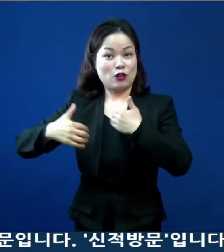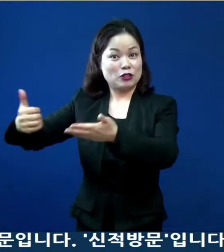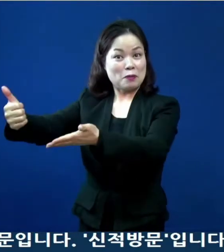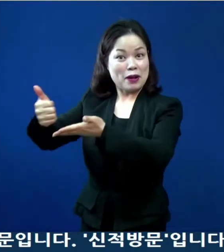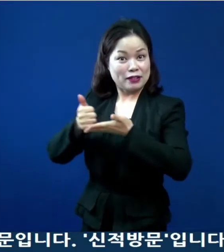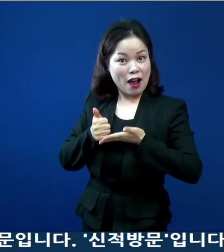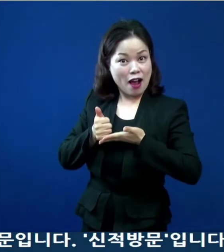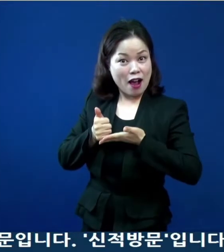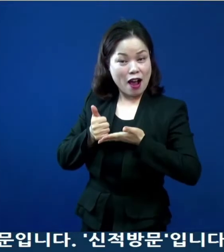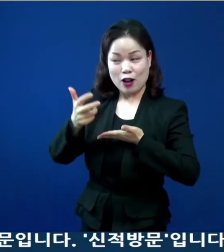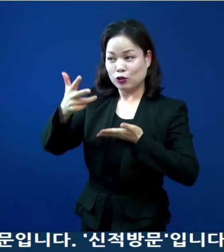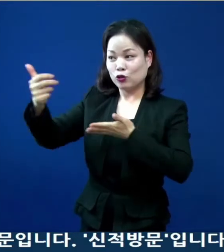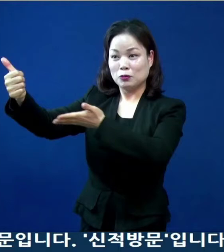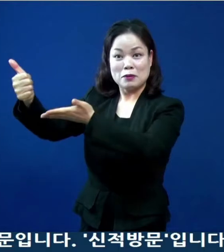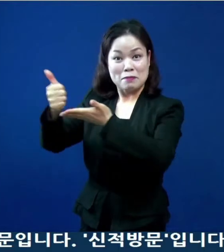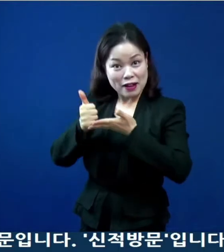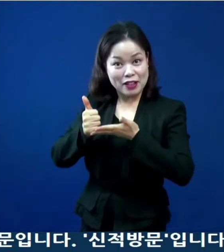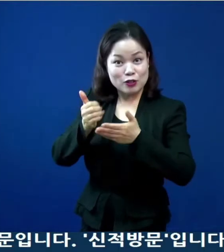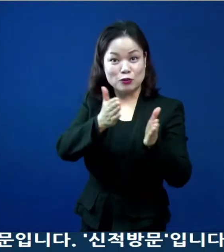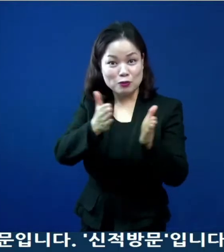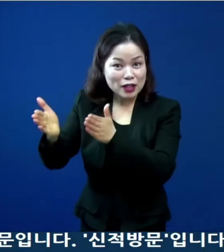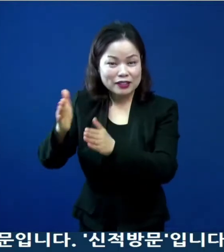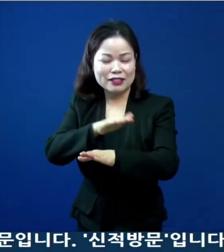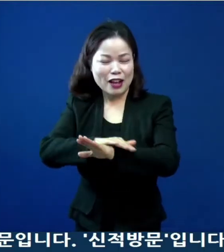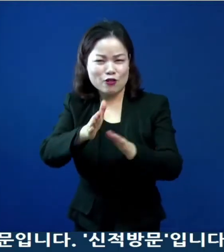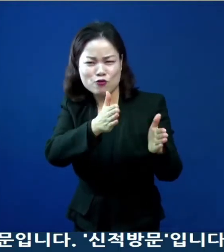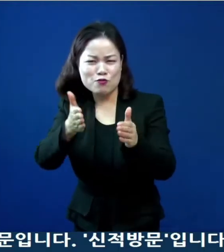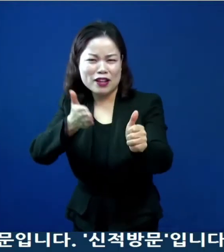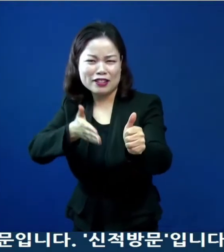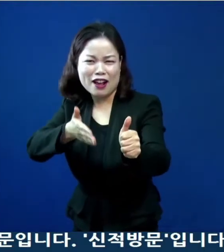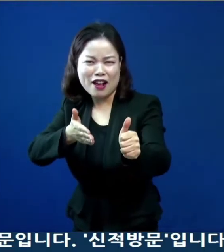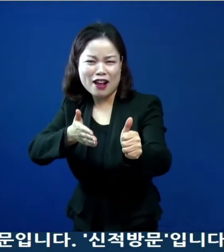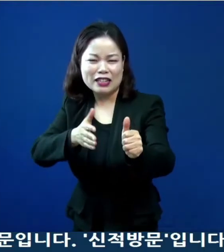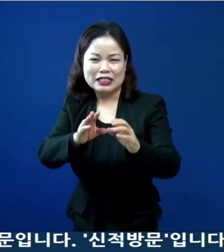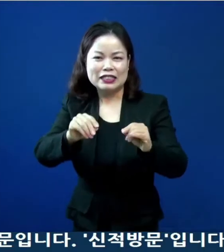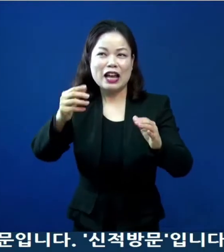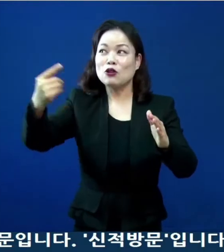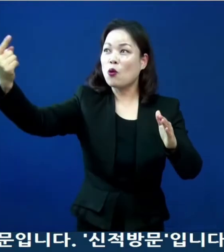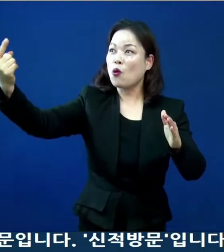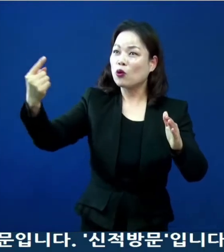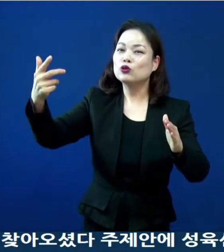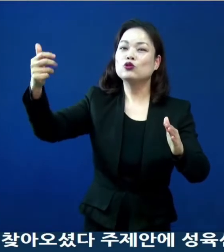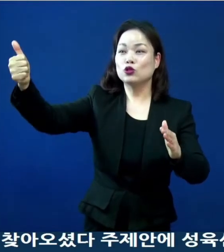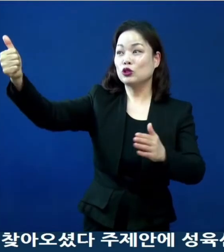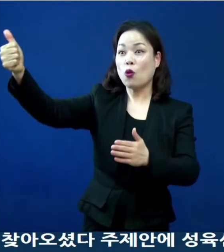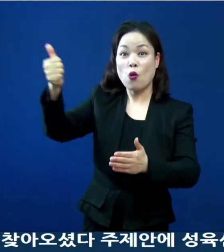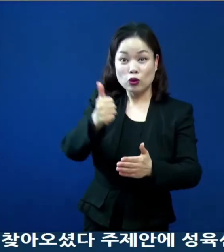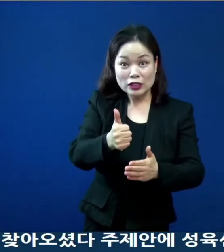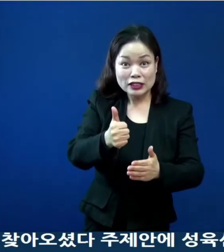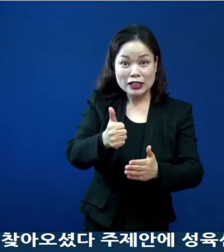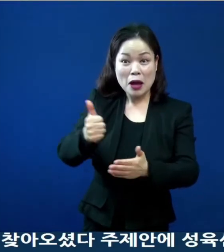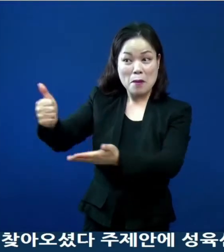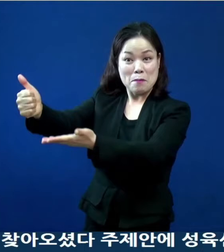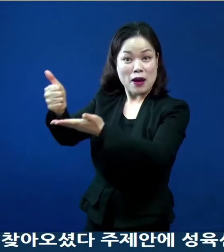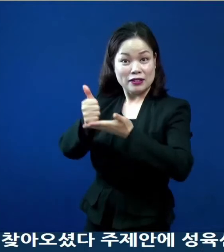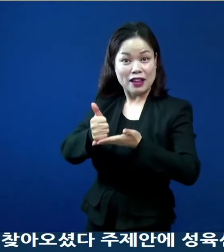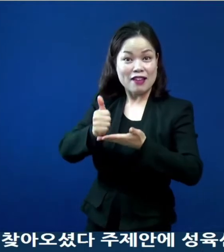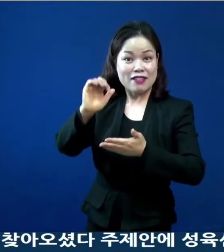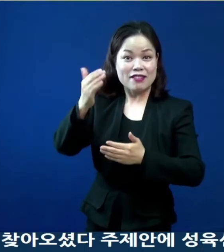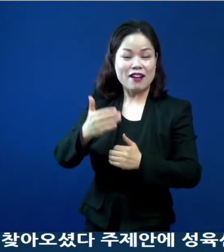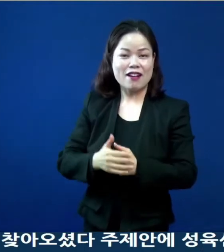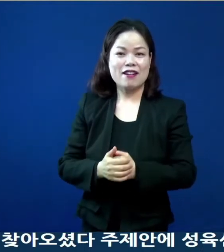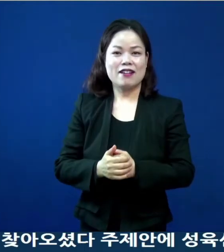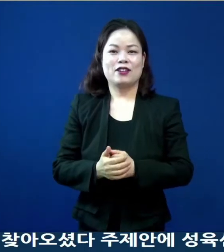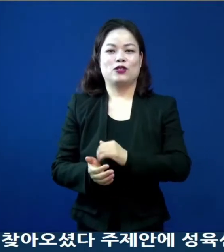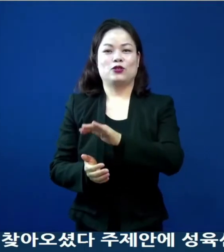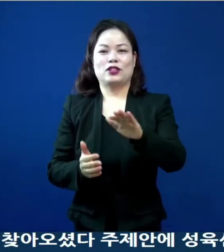영접하자였습니다. 주님을 맞이할 준비를 하자. 잘 맞이할 준비를 하자. 예수님이 이 땅에 오시는데, 주인이 오시는데 우리가 그분을 맞이해야 되겠다.